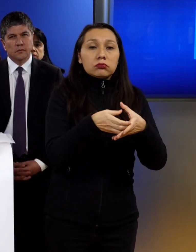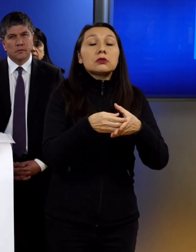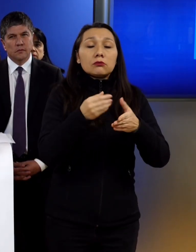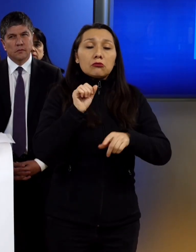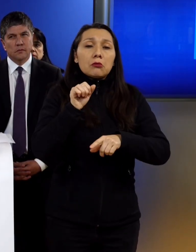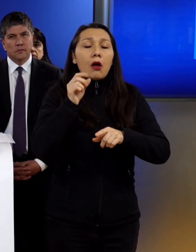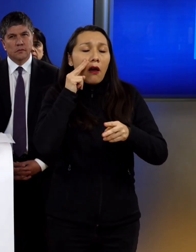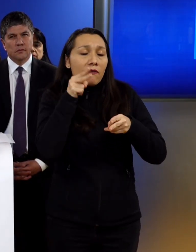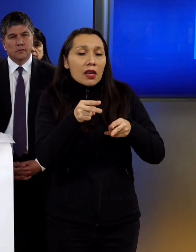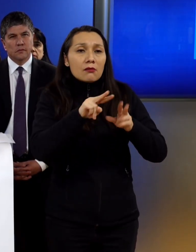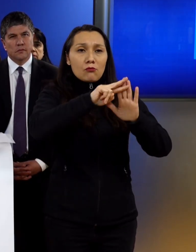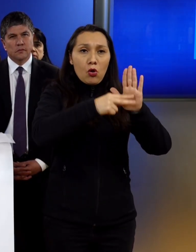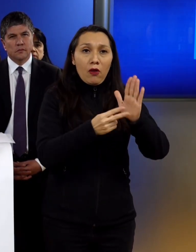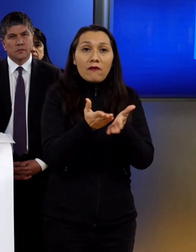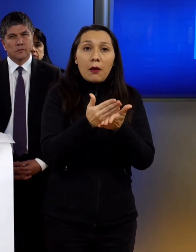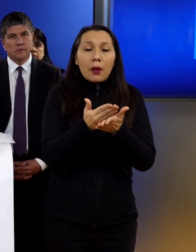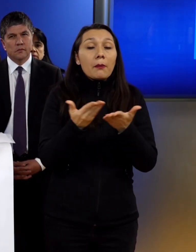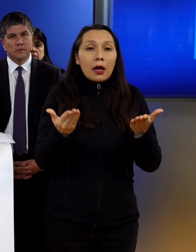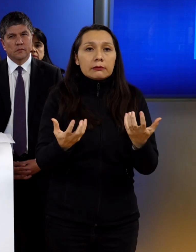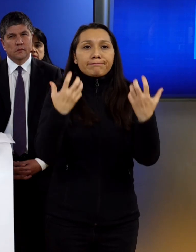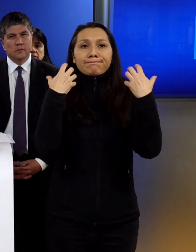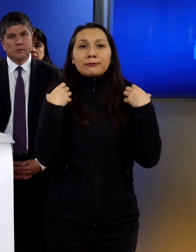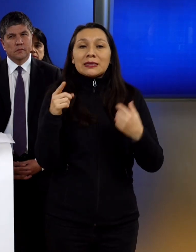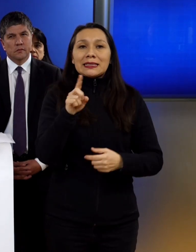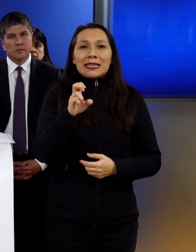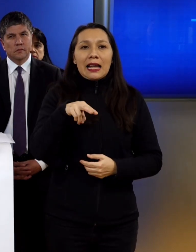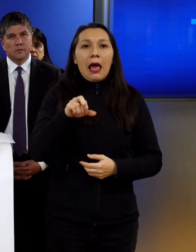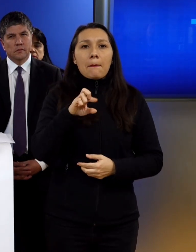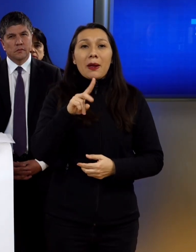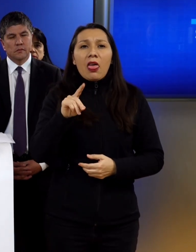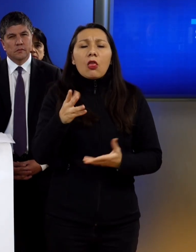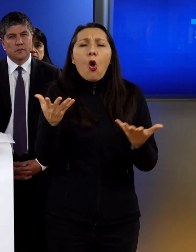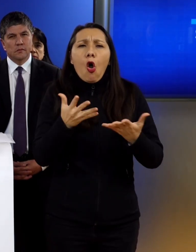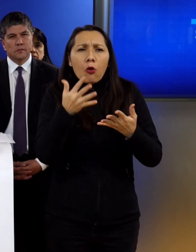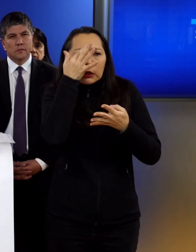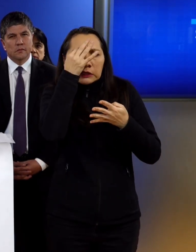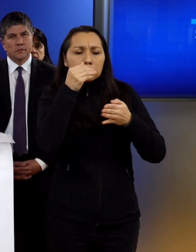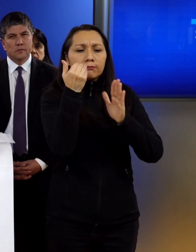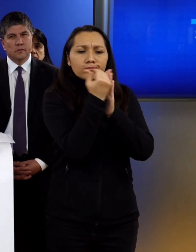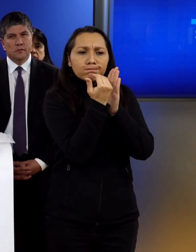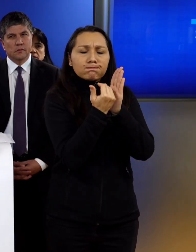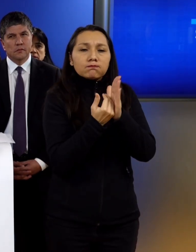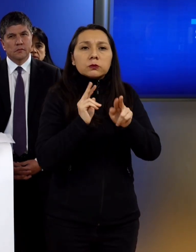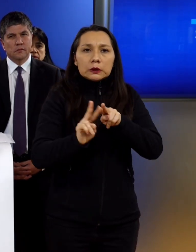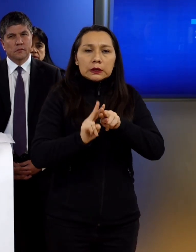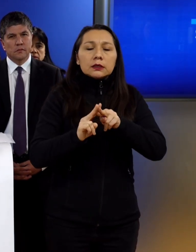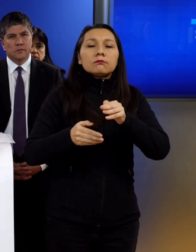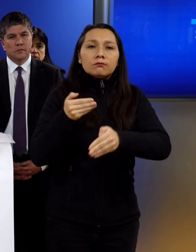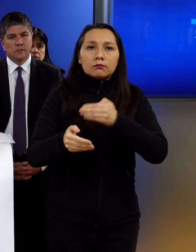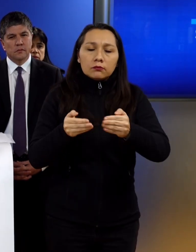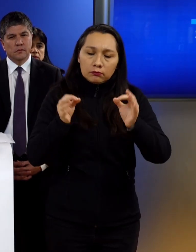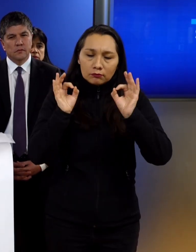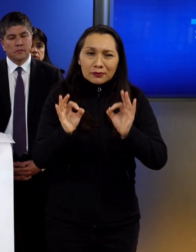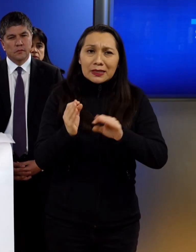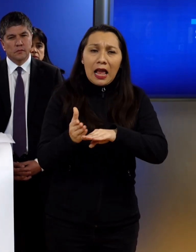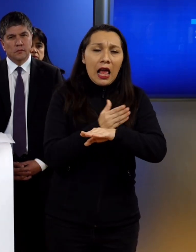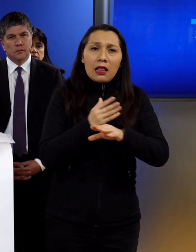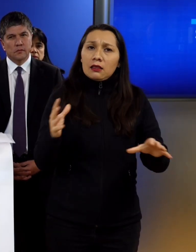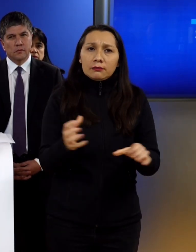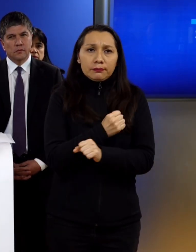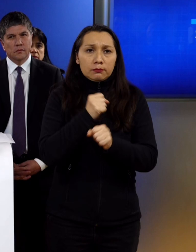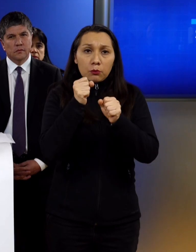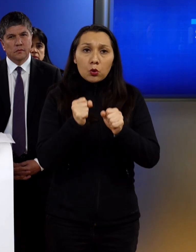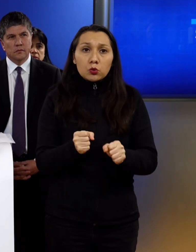modificación también del plan y eso va a significar para SENAPRED regular el detalle en que esto se va a llevar a la práctica para tenerlo funcionando lo